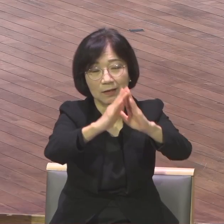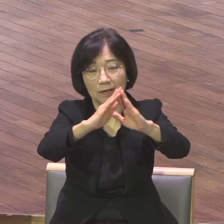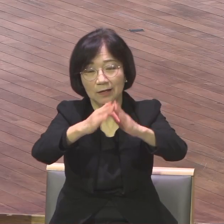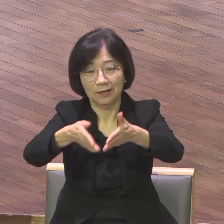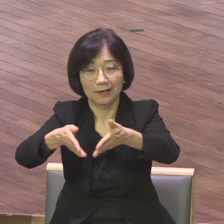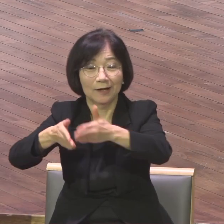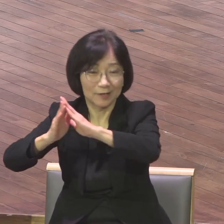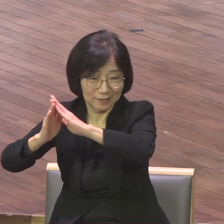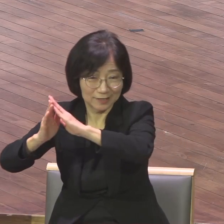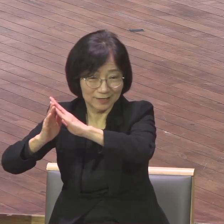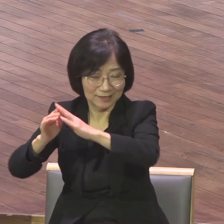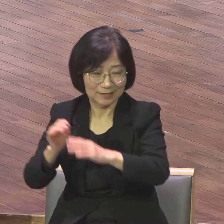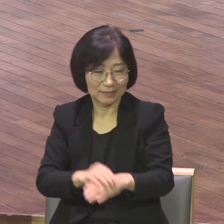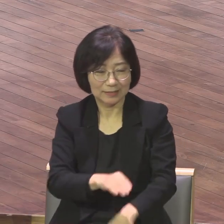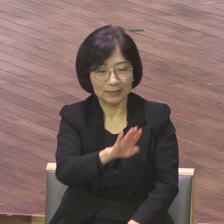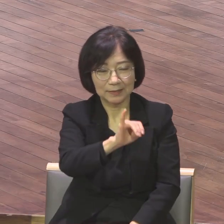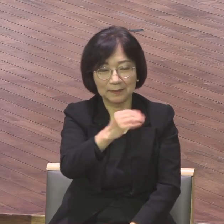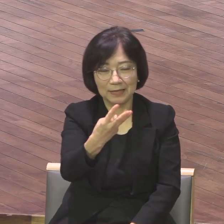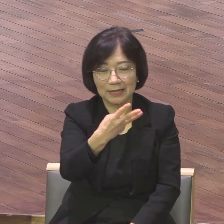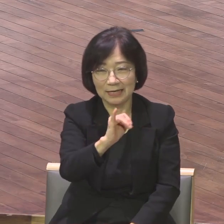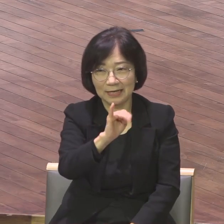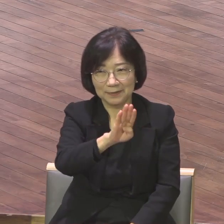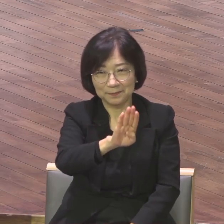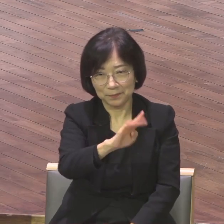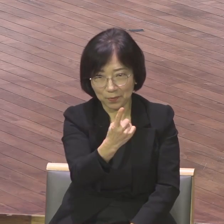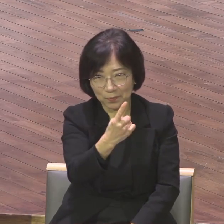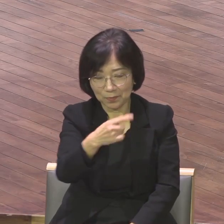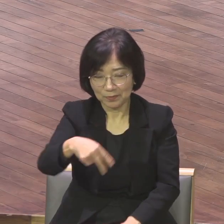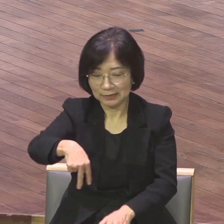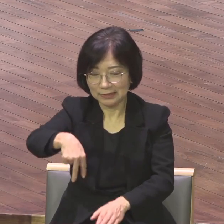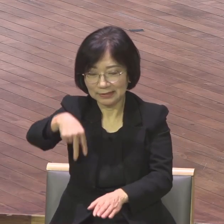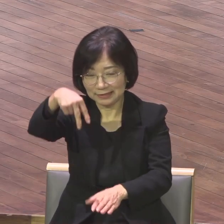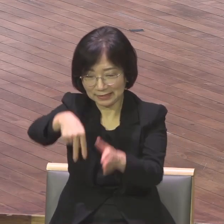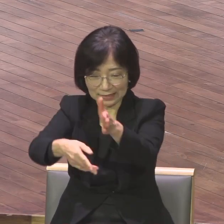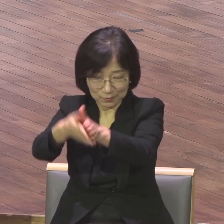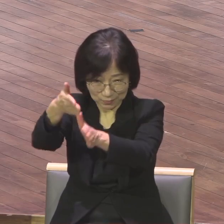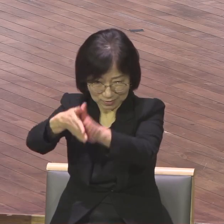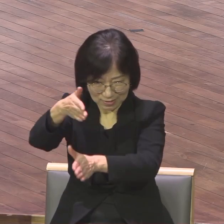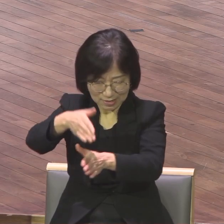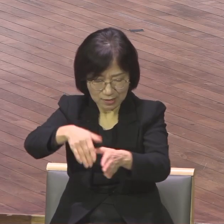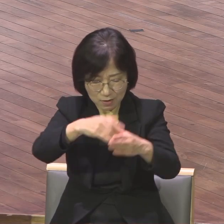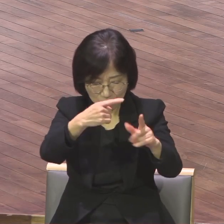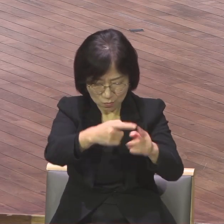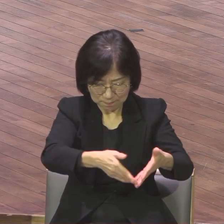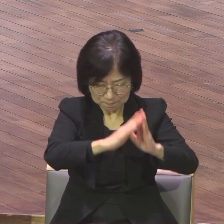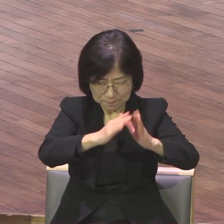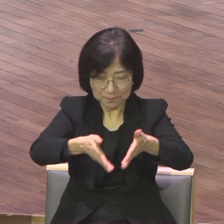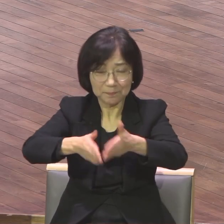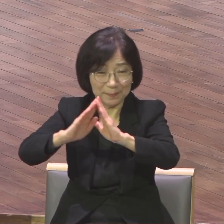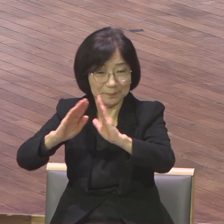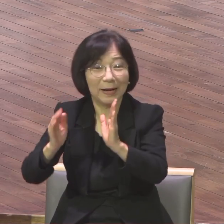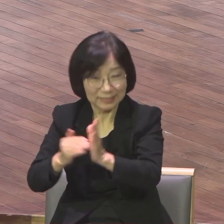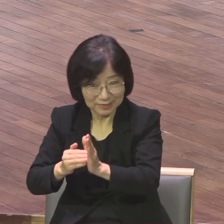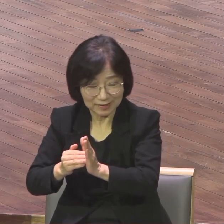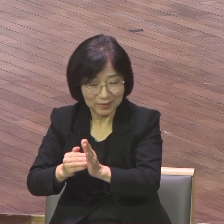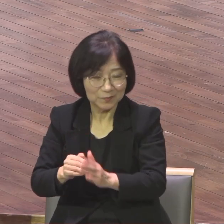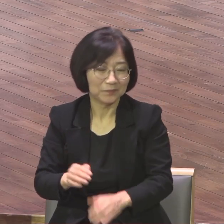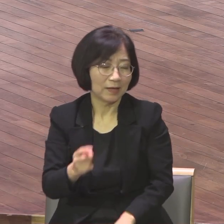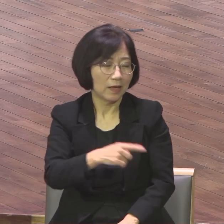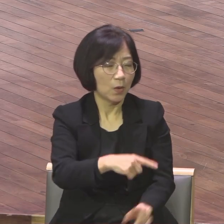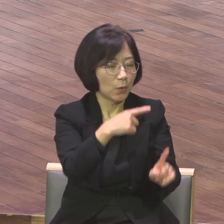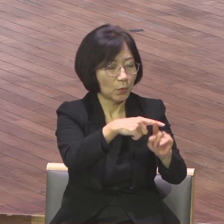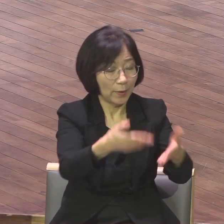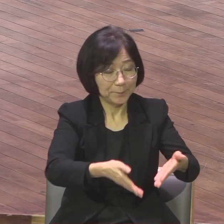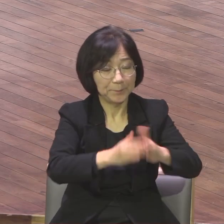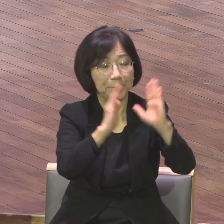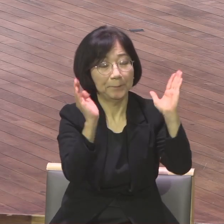빌립보에서도 세워졌고 데살로니가 교회도 세워졌습니다. 사도 바울은 교회가 세워진 후에 세워진 이 교회가 올바로